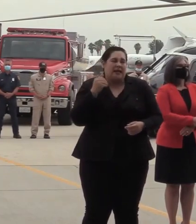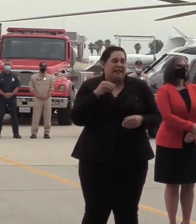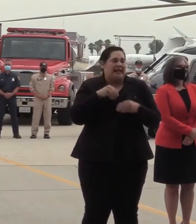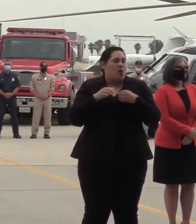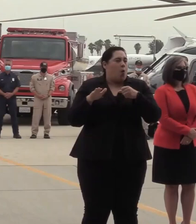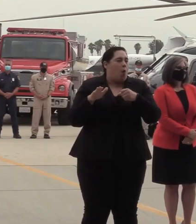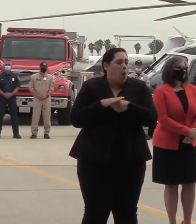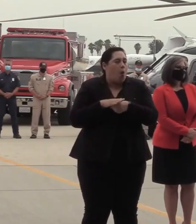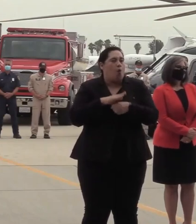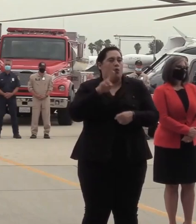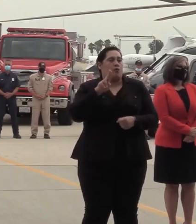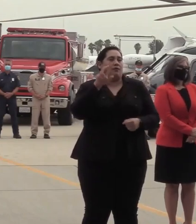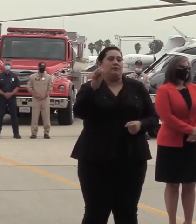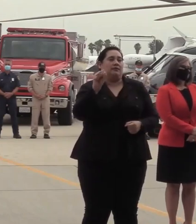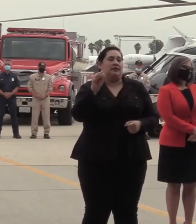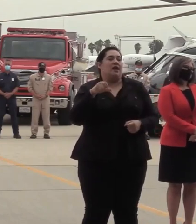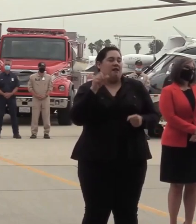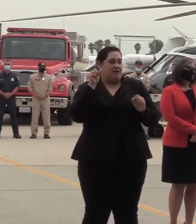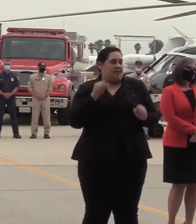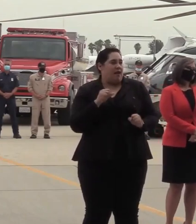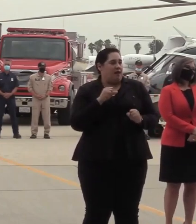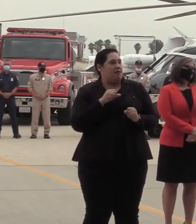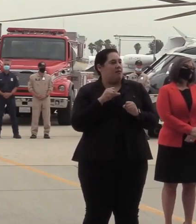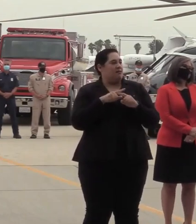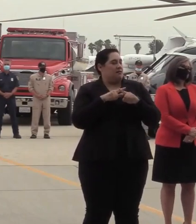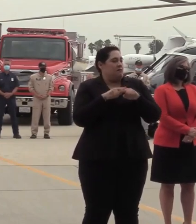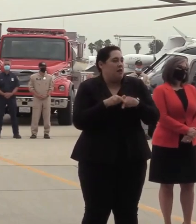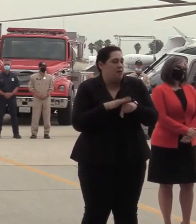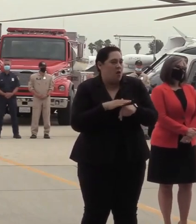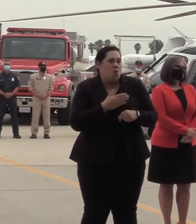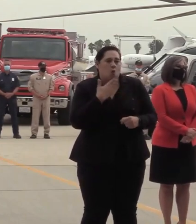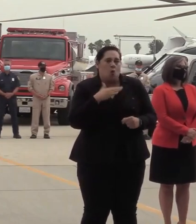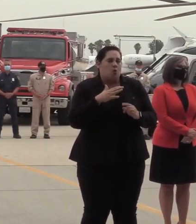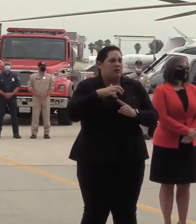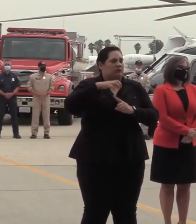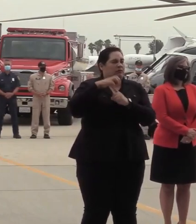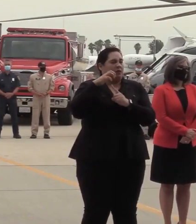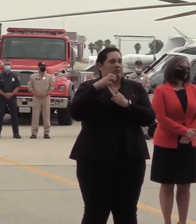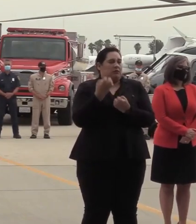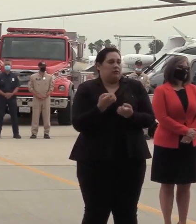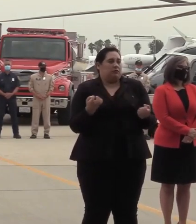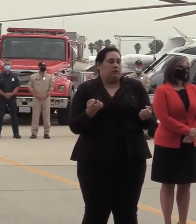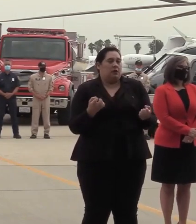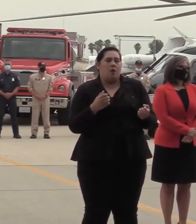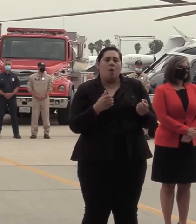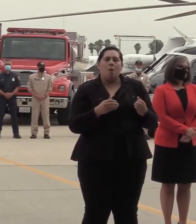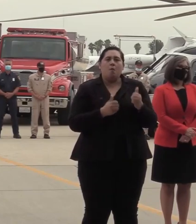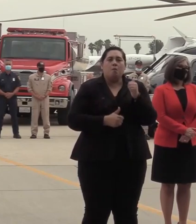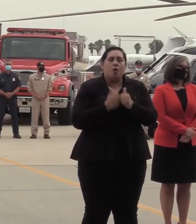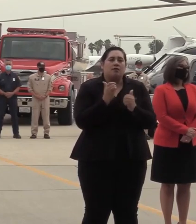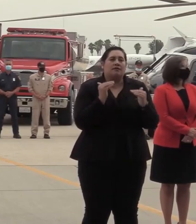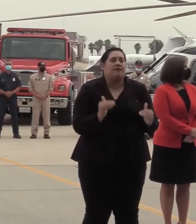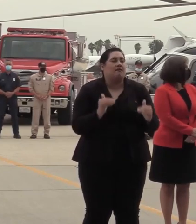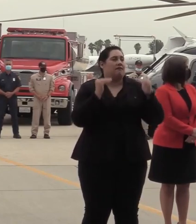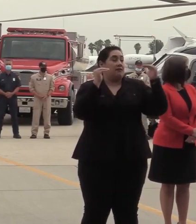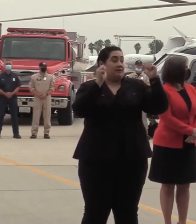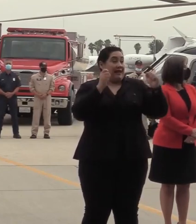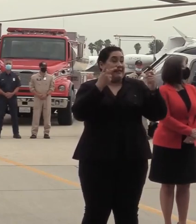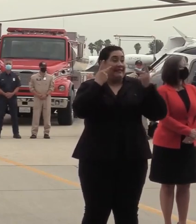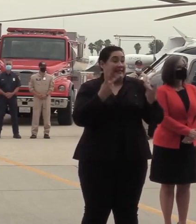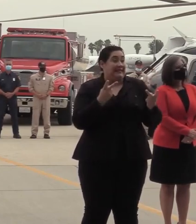el país y cuenta con el equipo tecnológico más avanzado, algunos de los cuales pueden ver